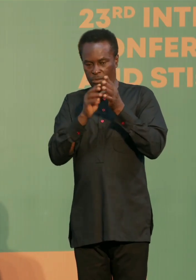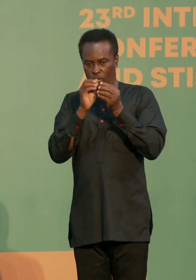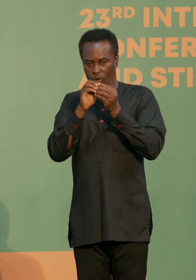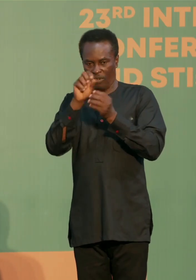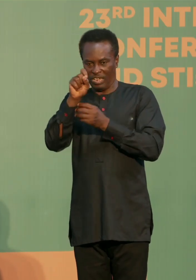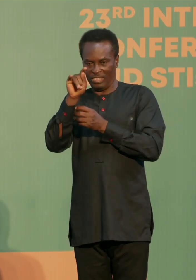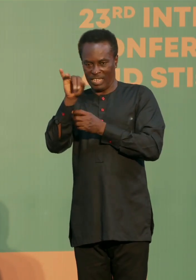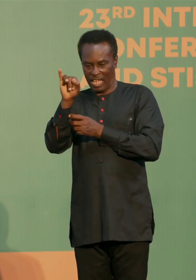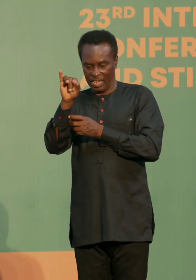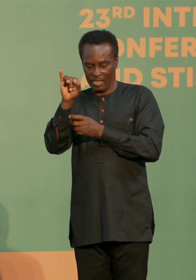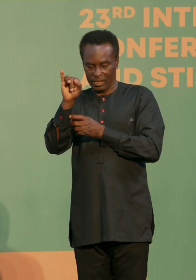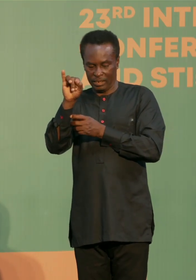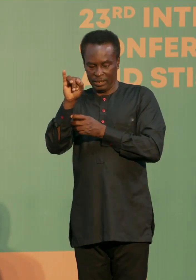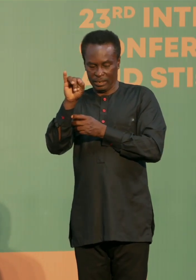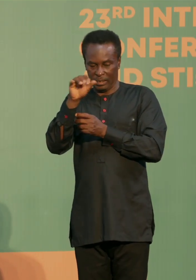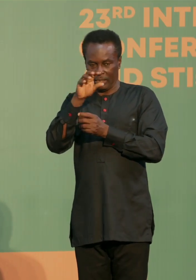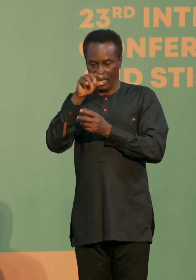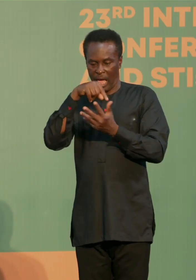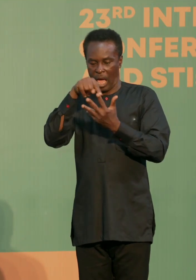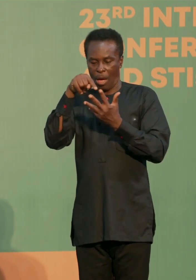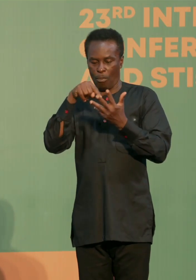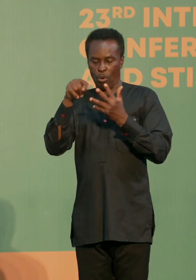par les diagnostics moléculaires.